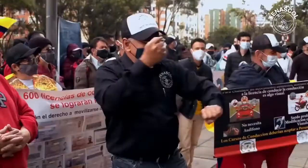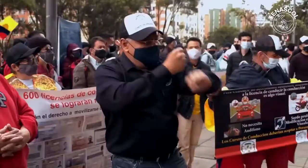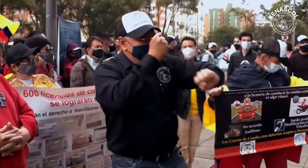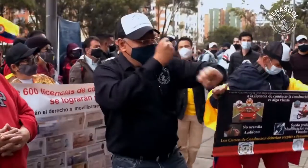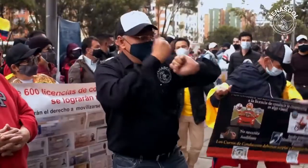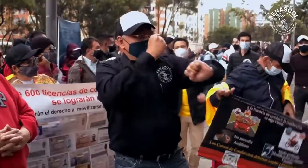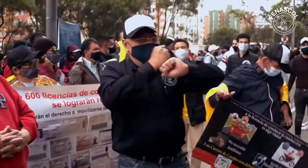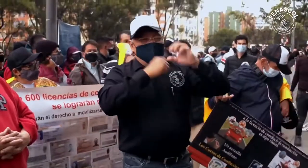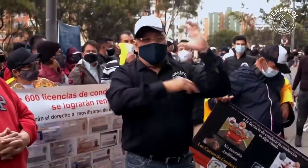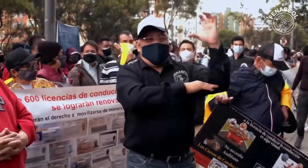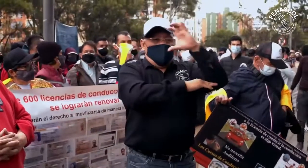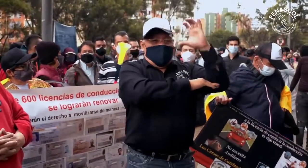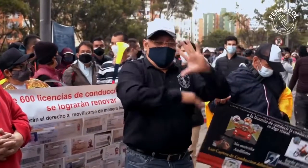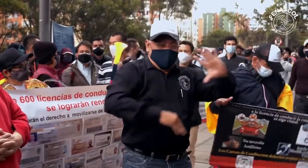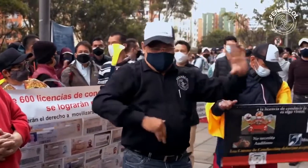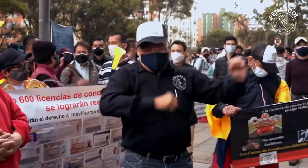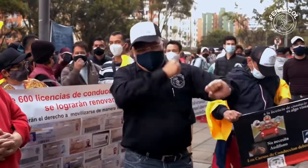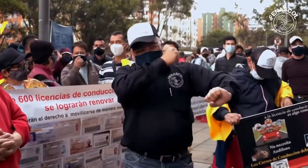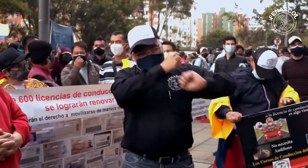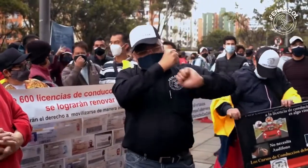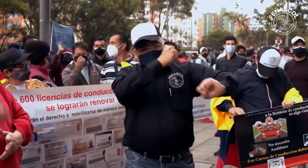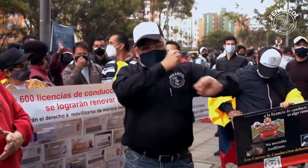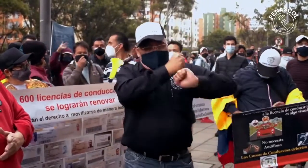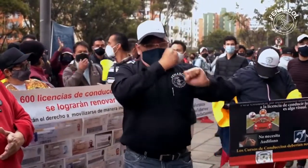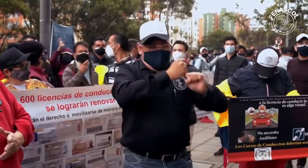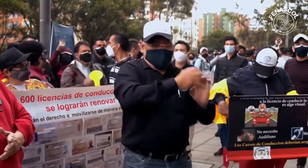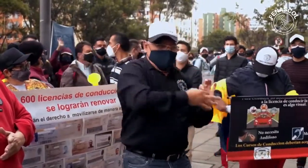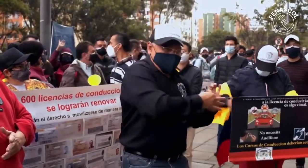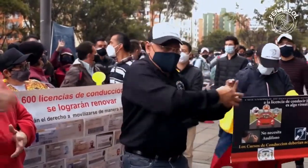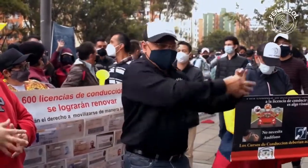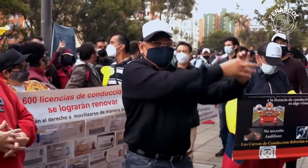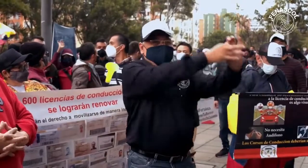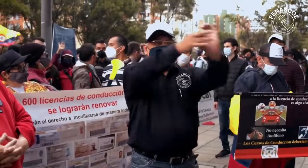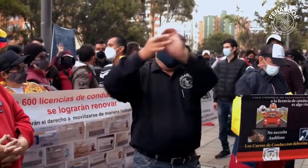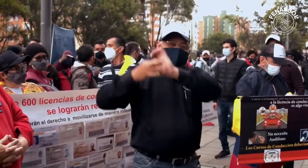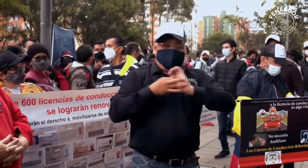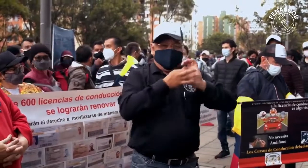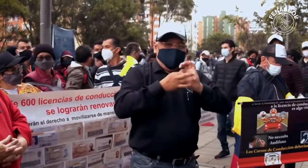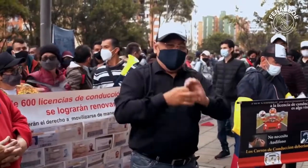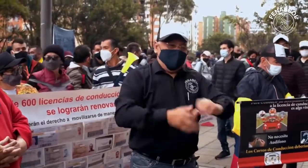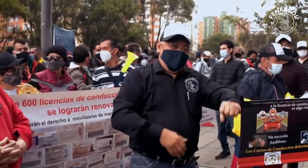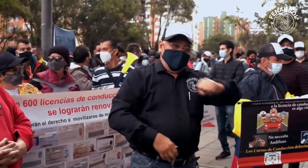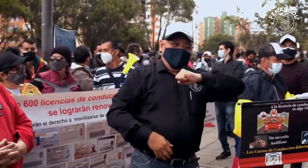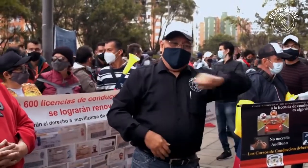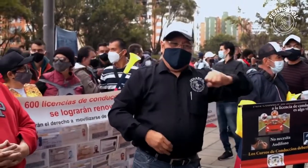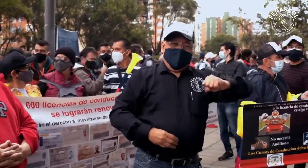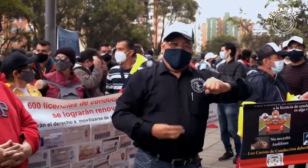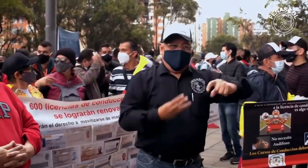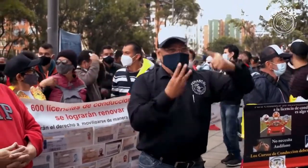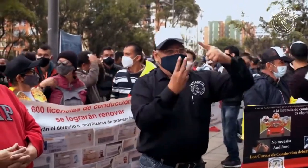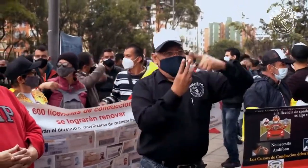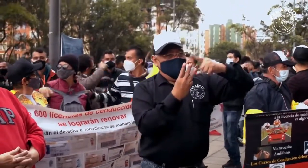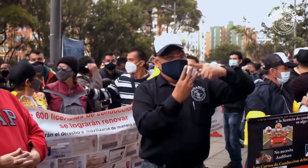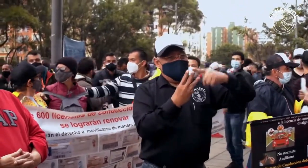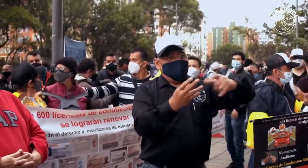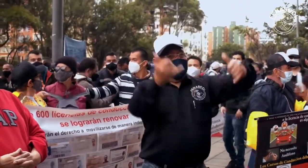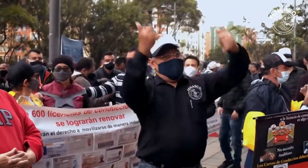vías aledañas. Estamos recibiendo mucho apoyo de toda Colombia, muchas personas sordas que viajaron de